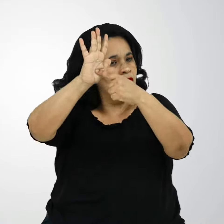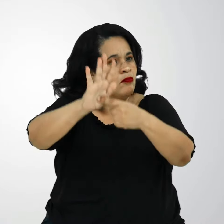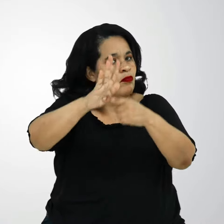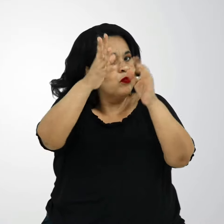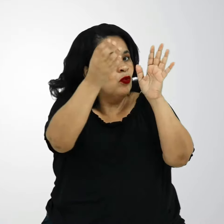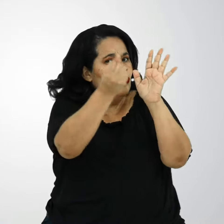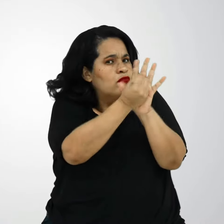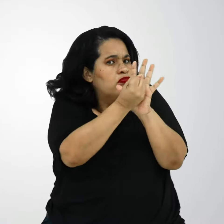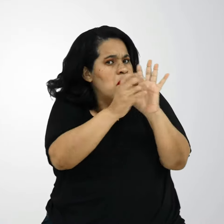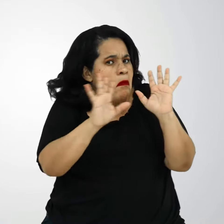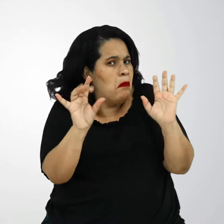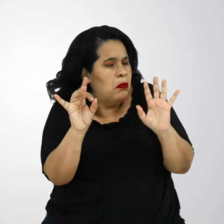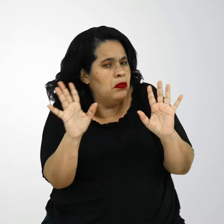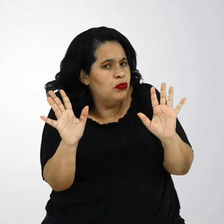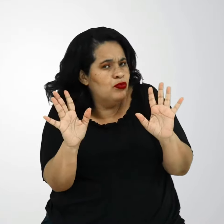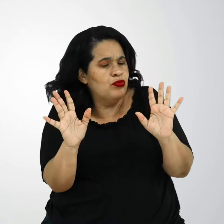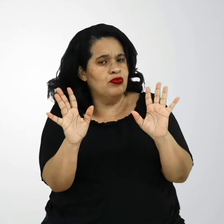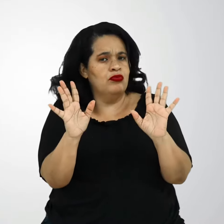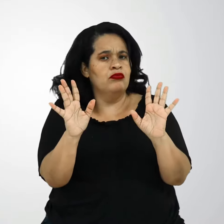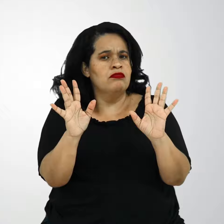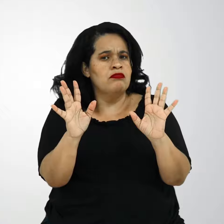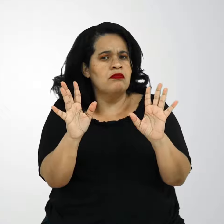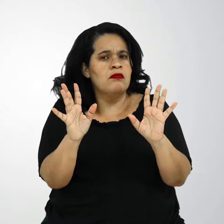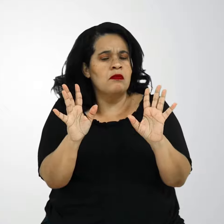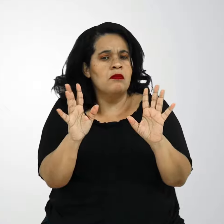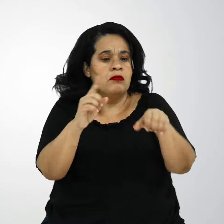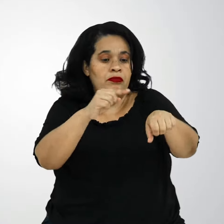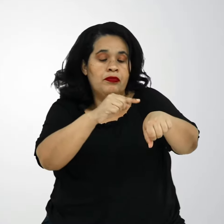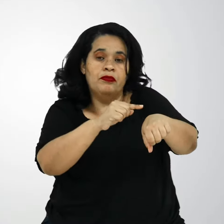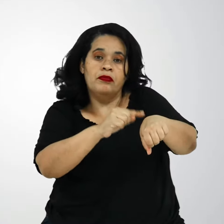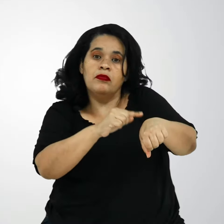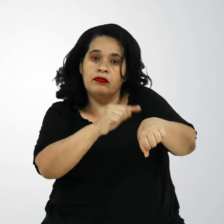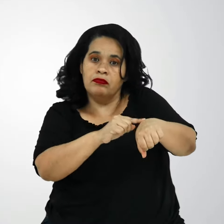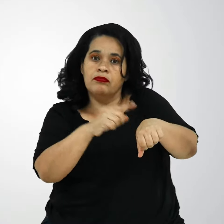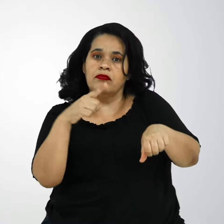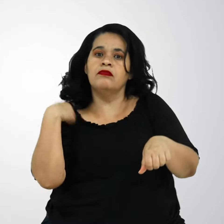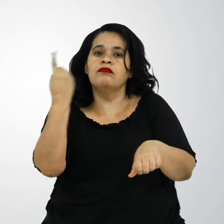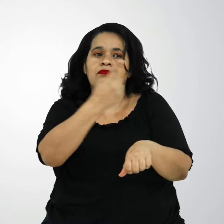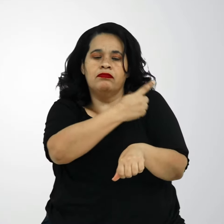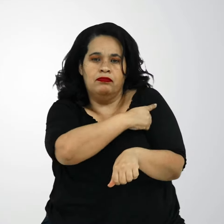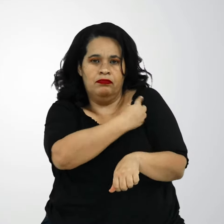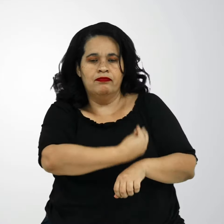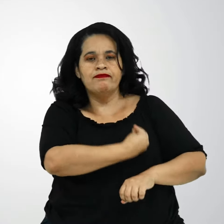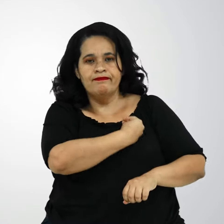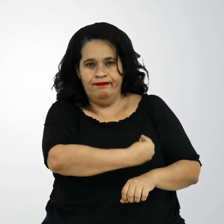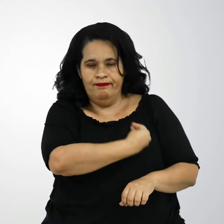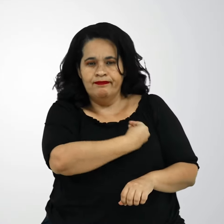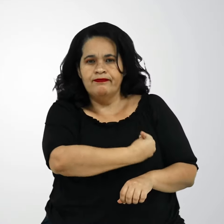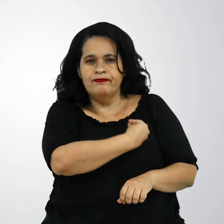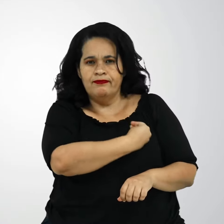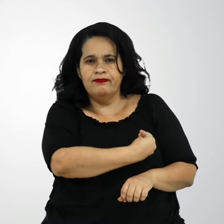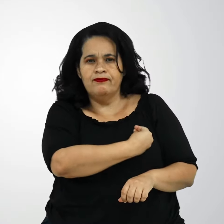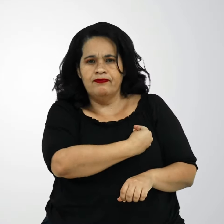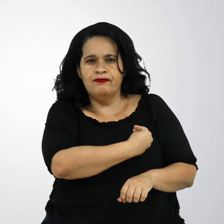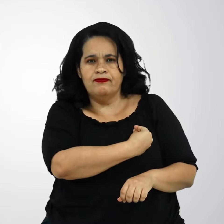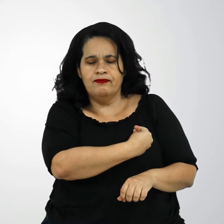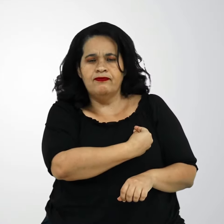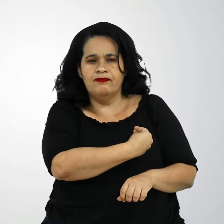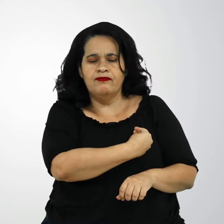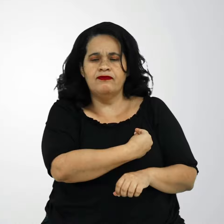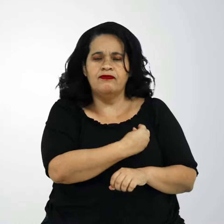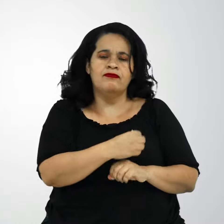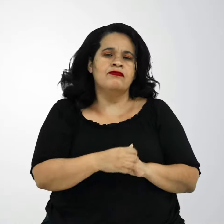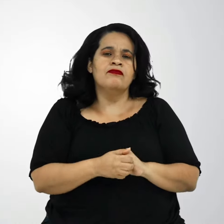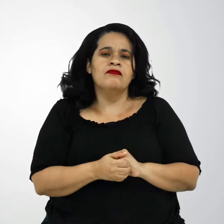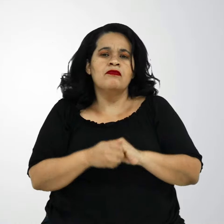estamos, e podemos afirmar com toda clareza que é esse tempo que a gente está vivendo, né? É os 3 anos e meio aí,